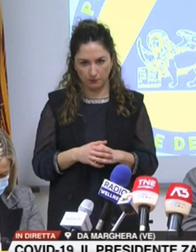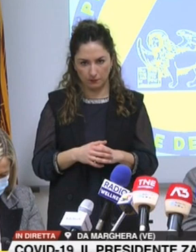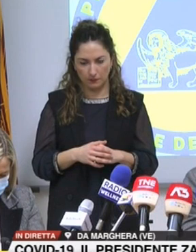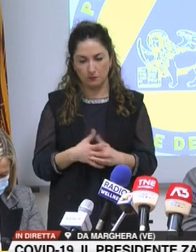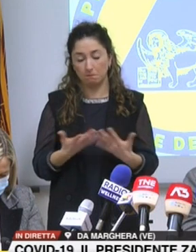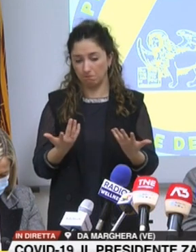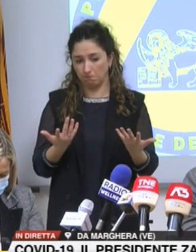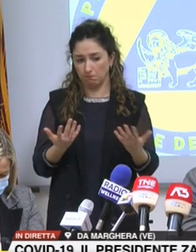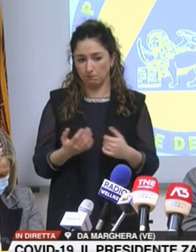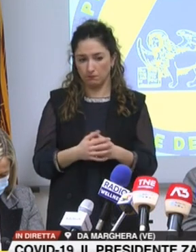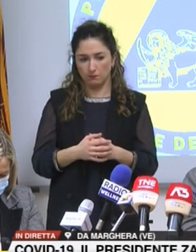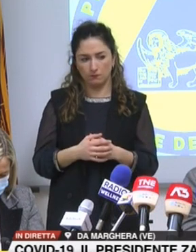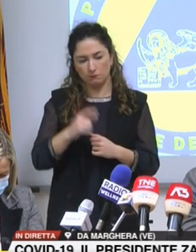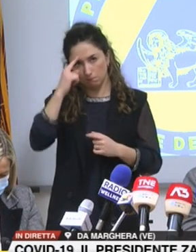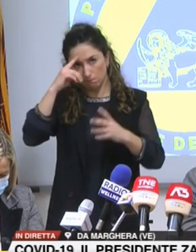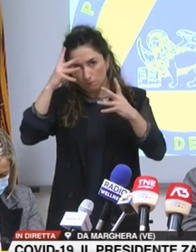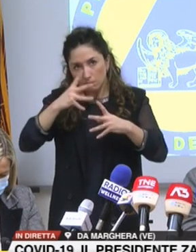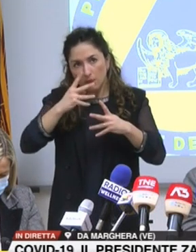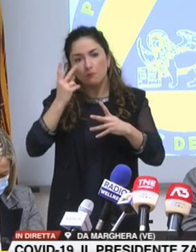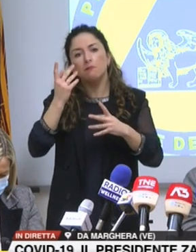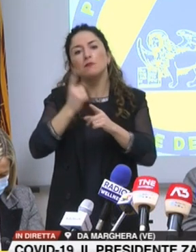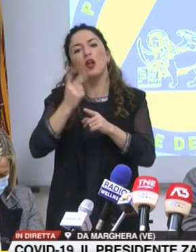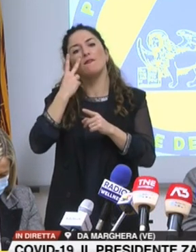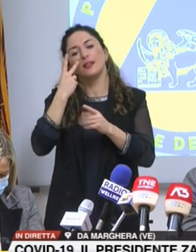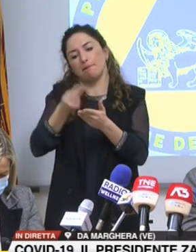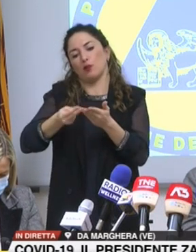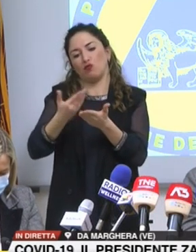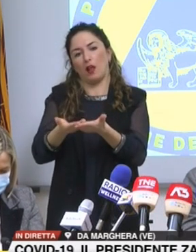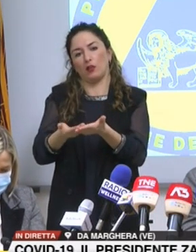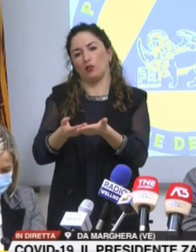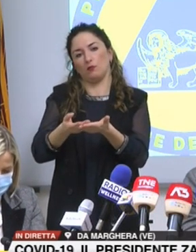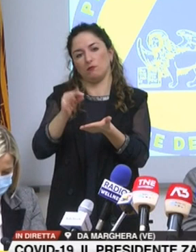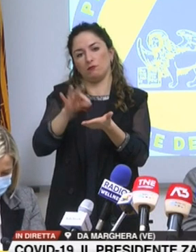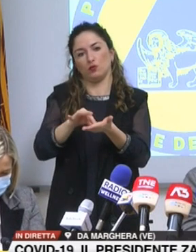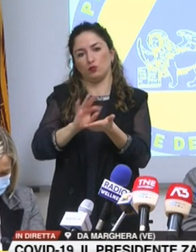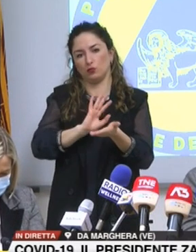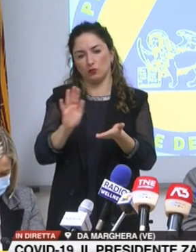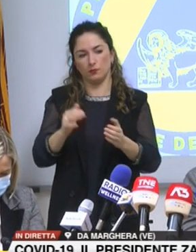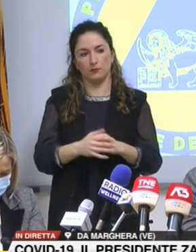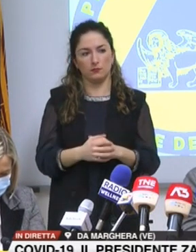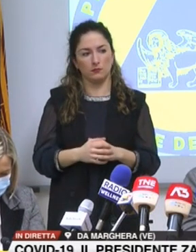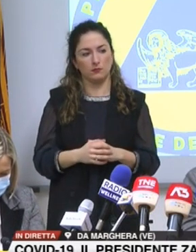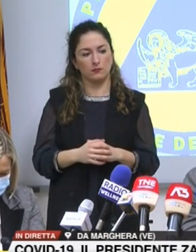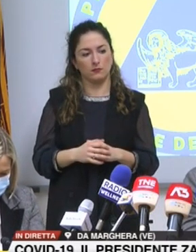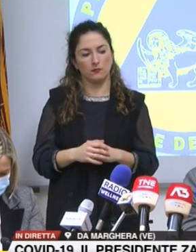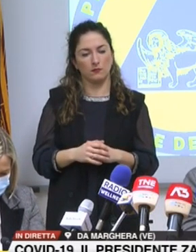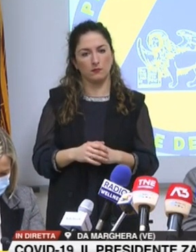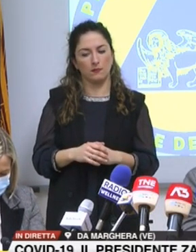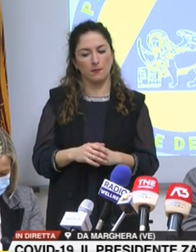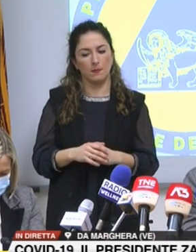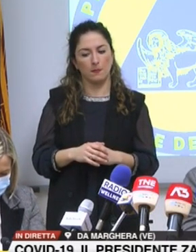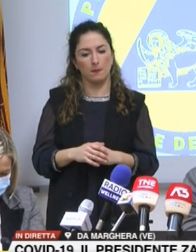le considerazioni vanno espresse a fronte di progettualità, punto. E spero che